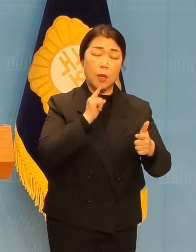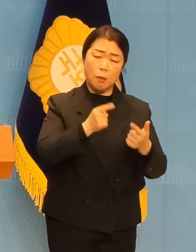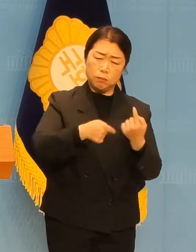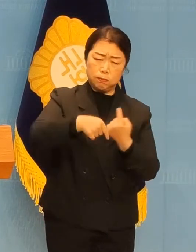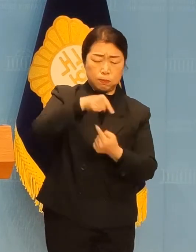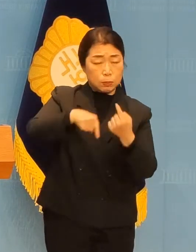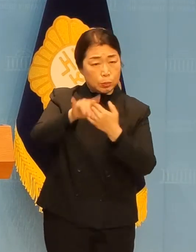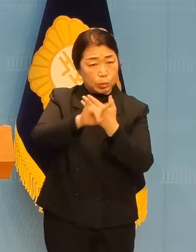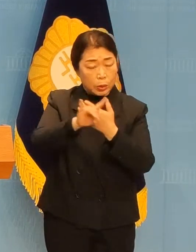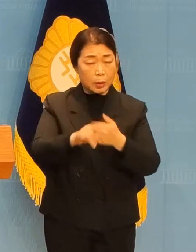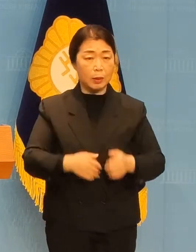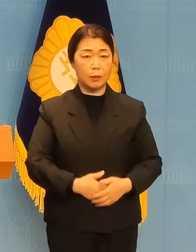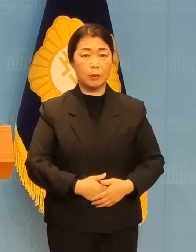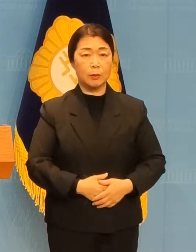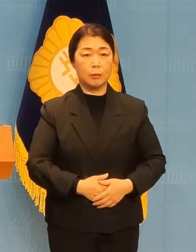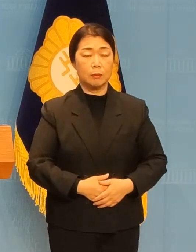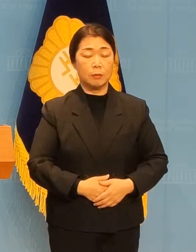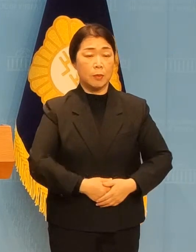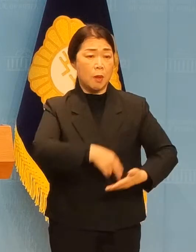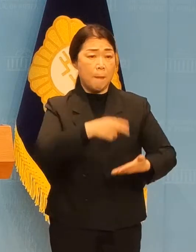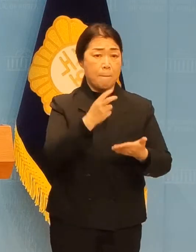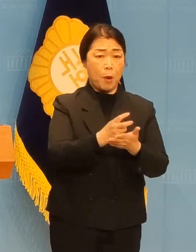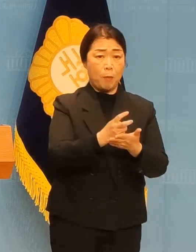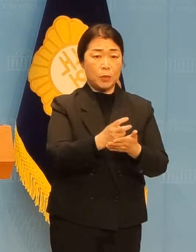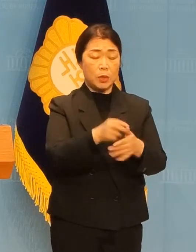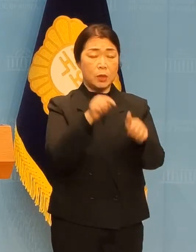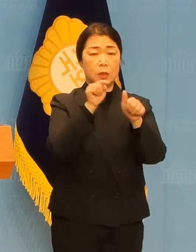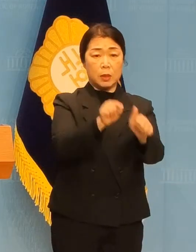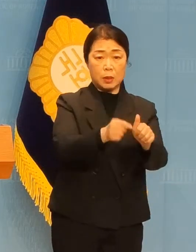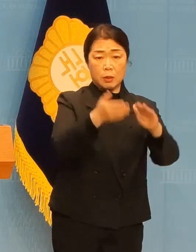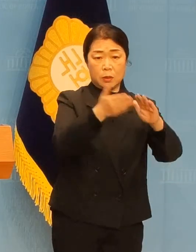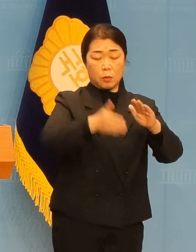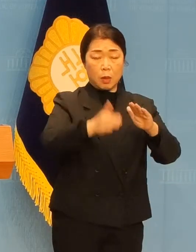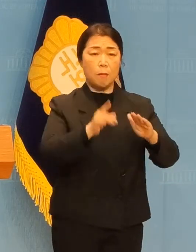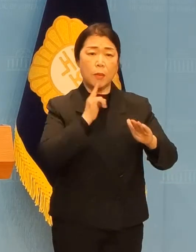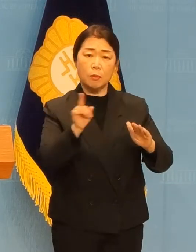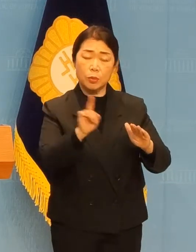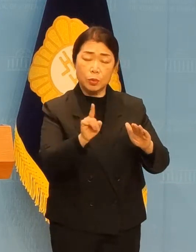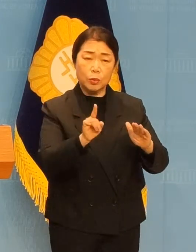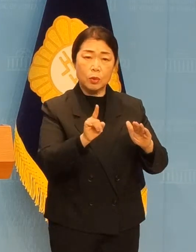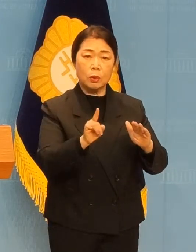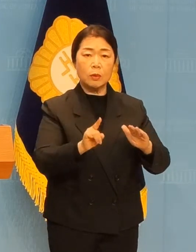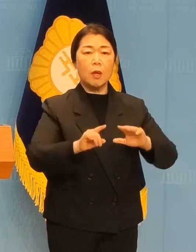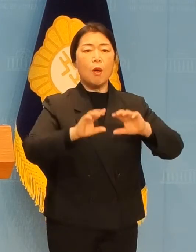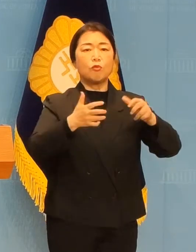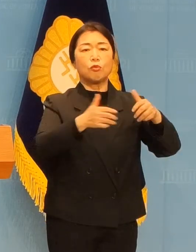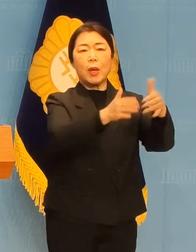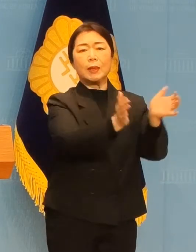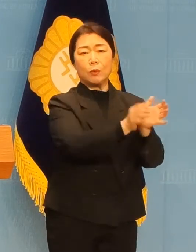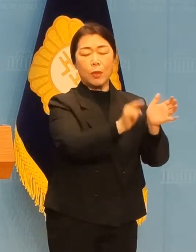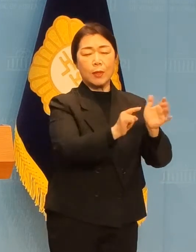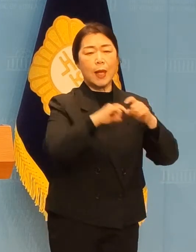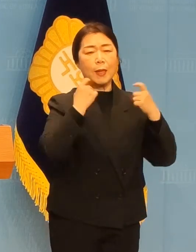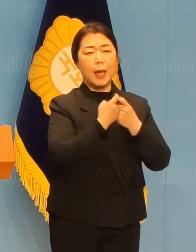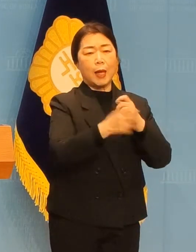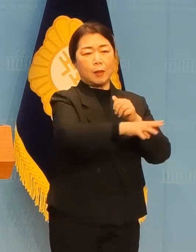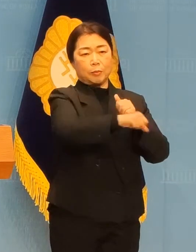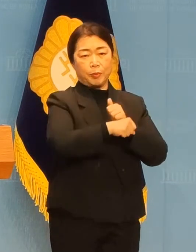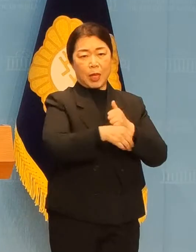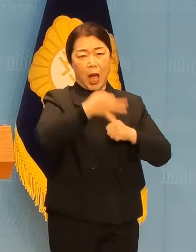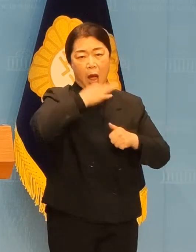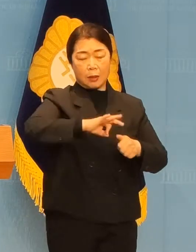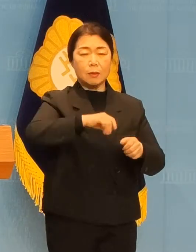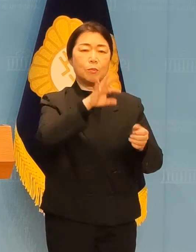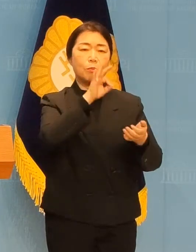집행을 살상용 무기로 막으려 했다는 것 자체가 이미 국가기관을 사적 방패로 삼으려 했던